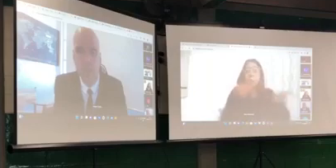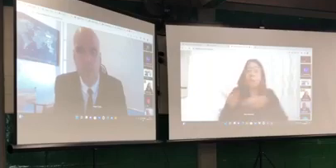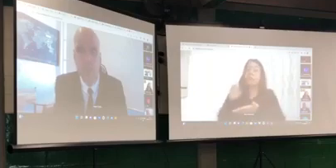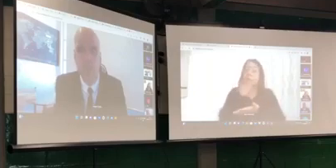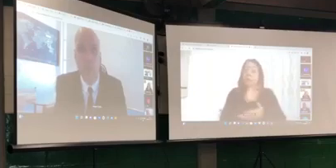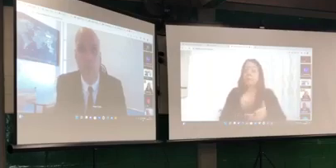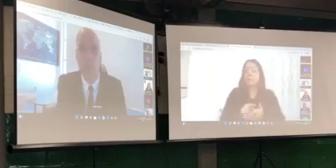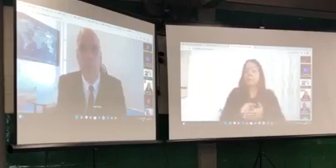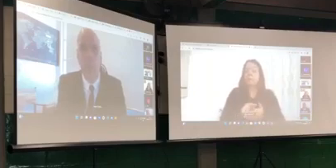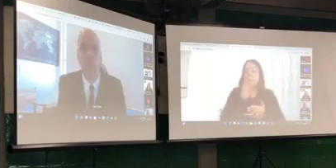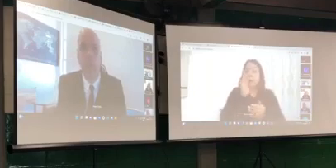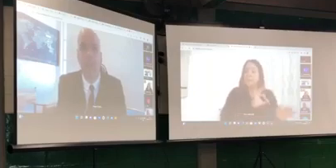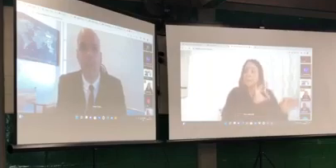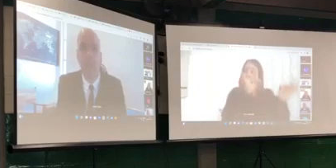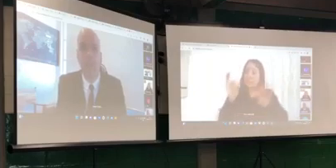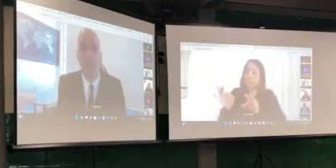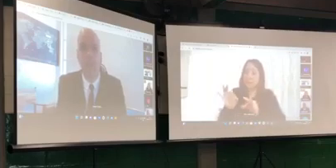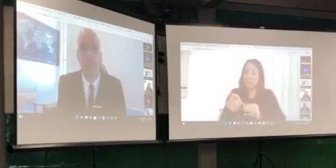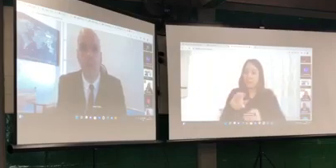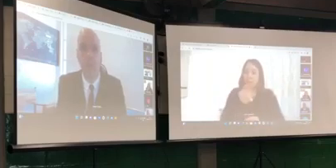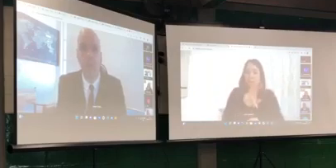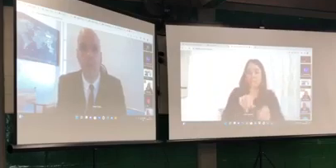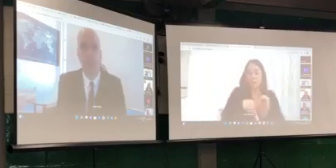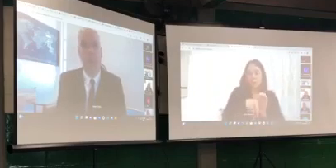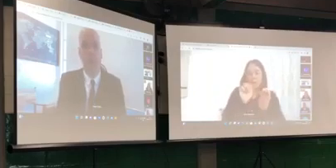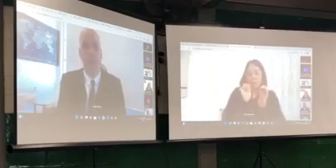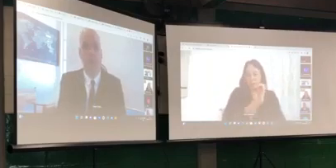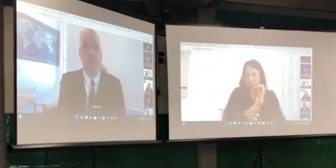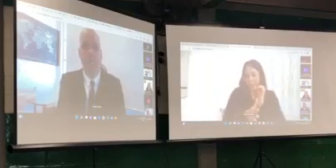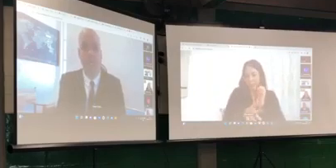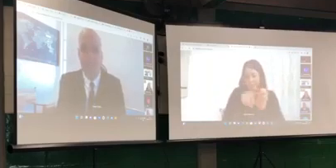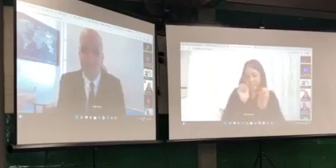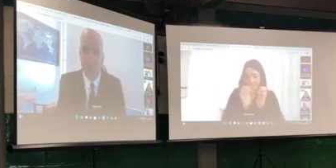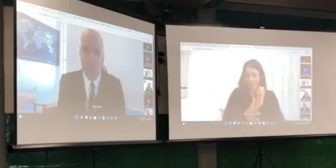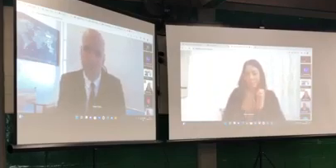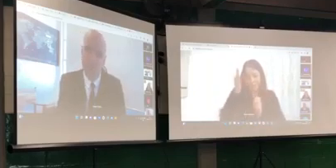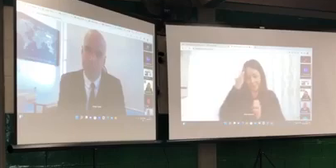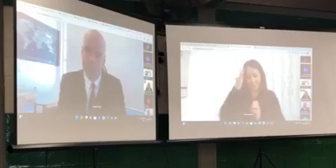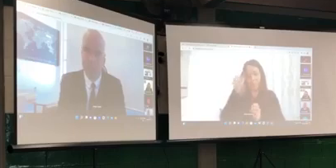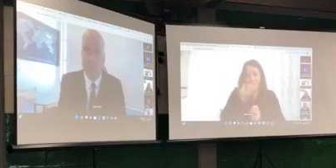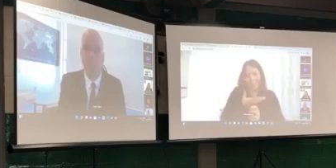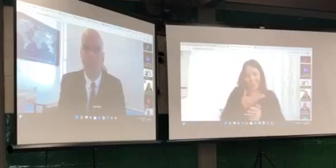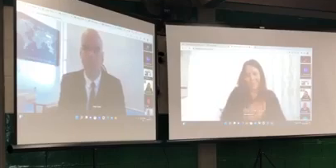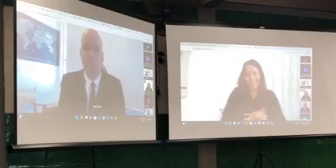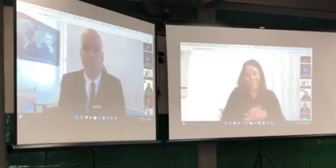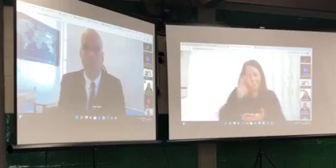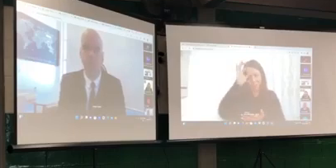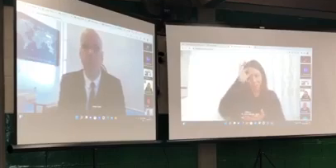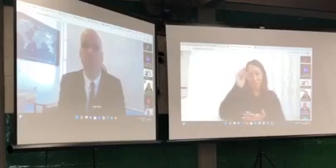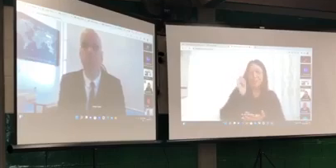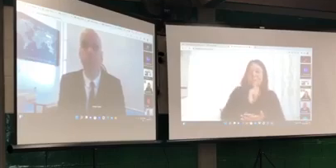para assistirem o canal Vissurdo. Né? Ali ele sabe bem de quem é. É do André e da Tainá. São